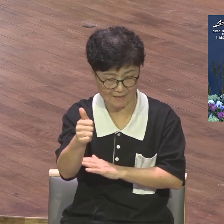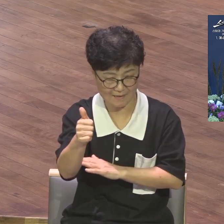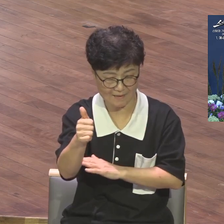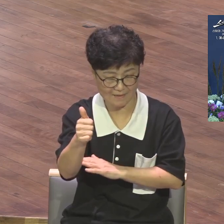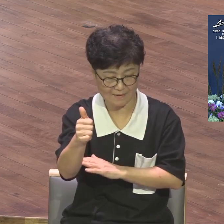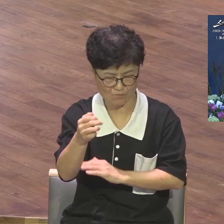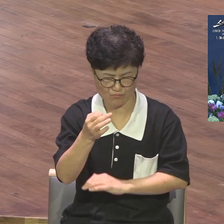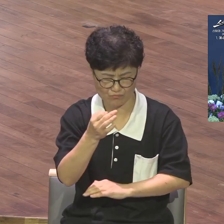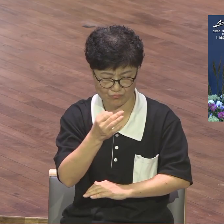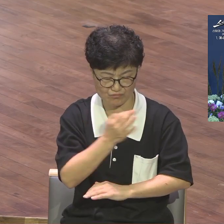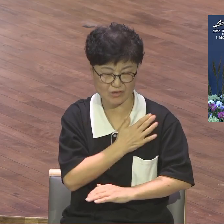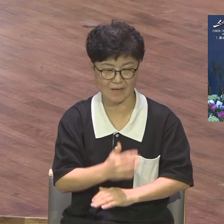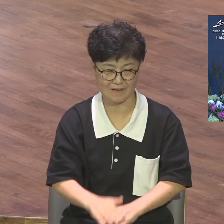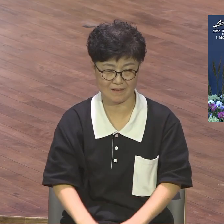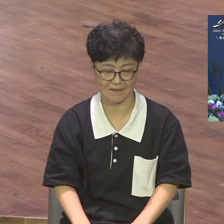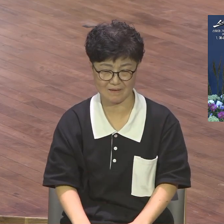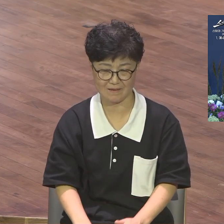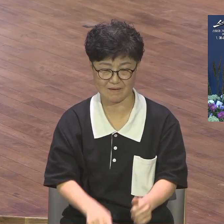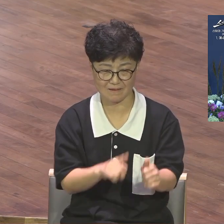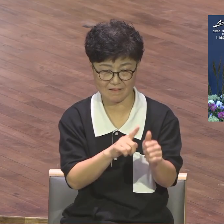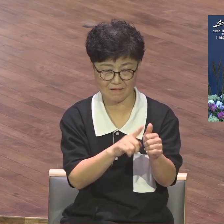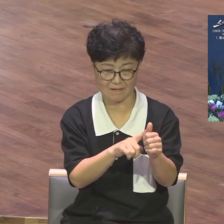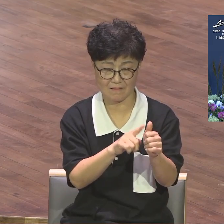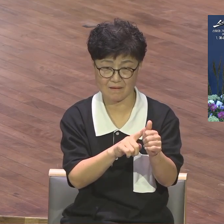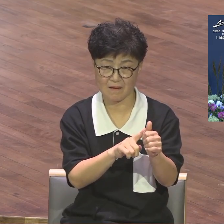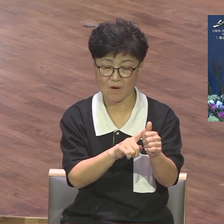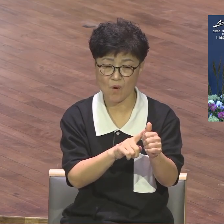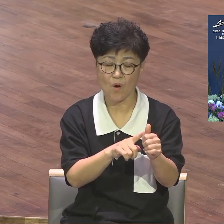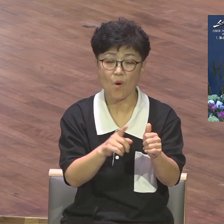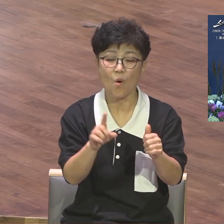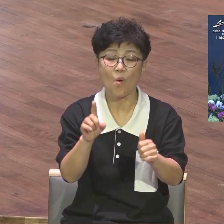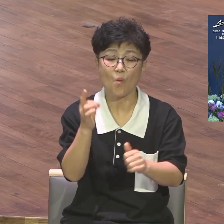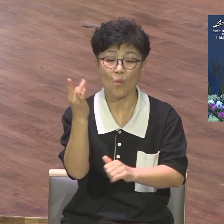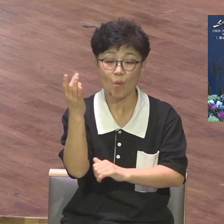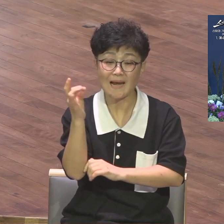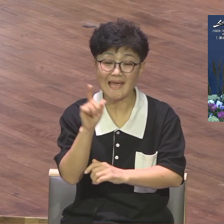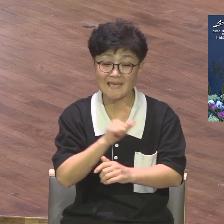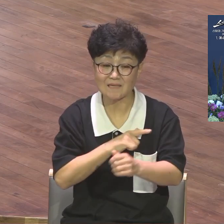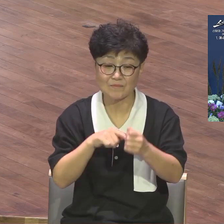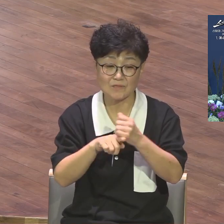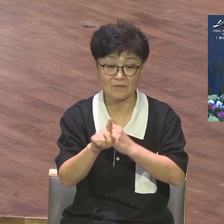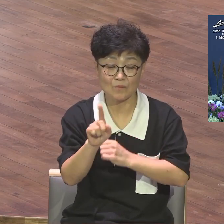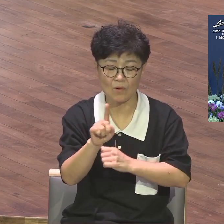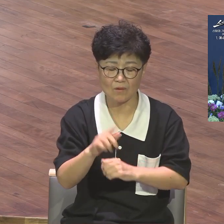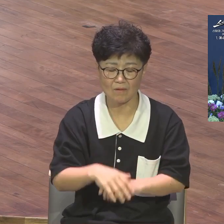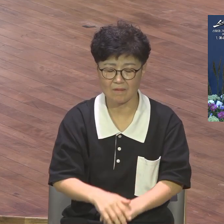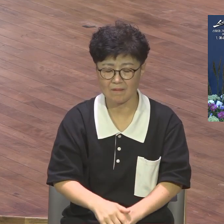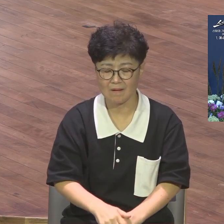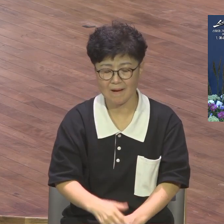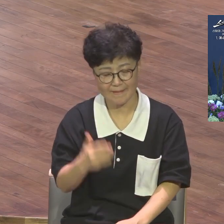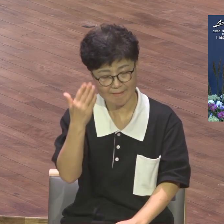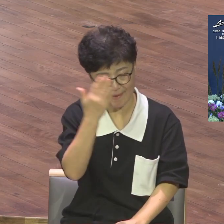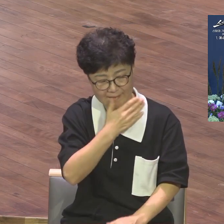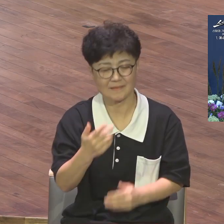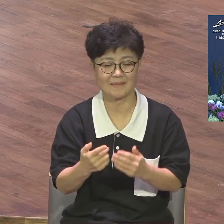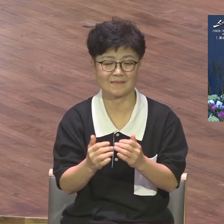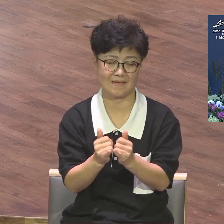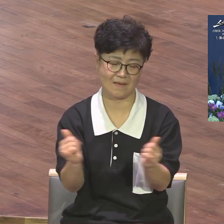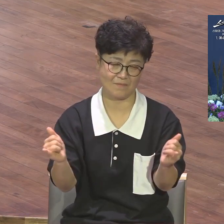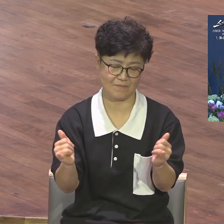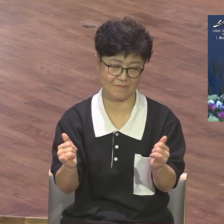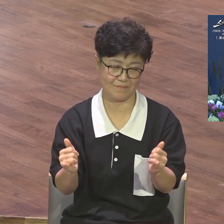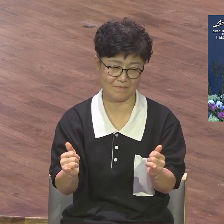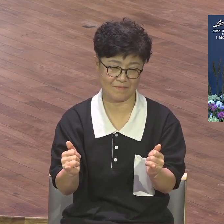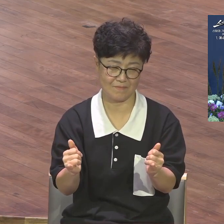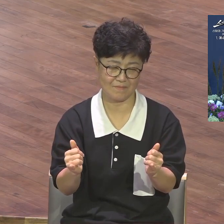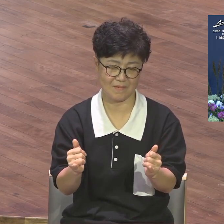그가 아이러니하게도 삭개오라는 이름 자체는 굉장히 정결한 사람, 굉장히 멋진 뜻을 갖고 있거든요. 그럼에도 불구하고 그의 삶은